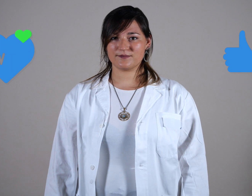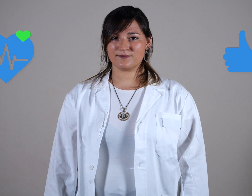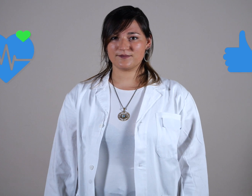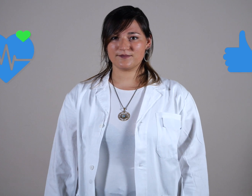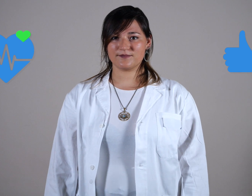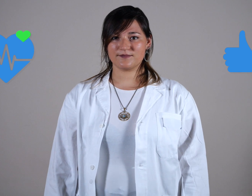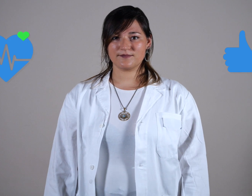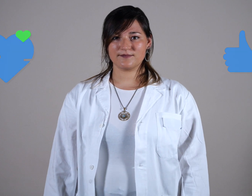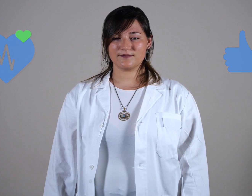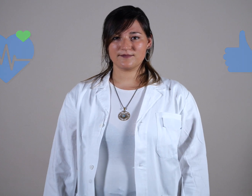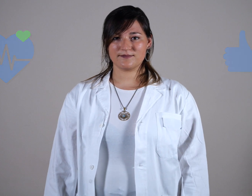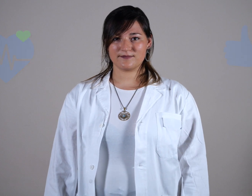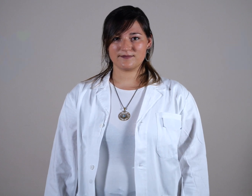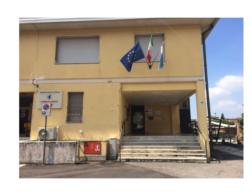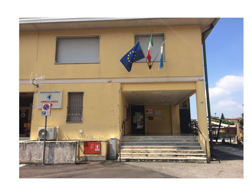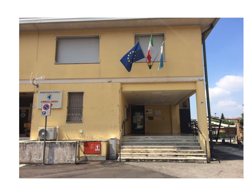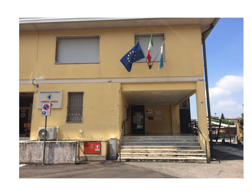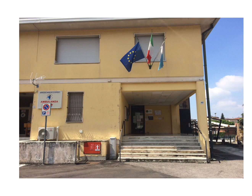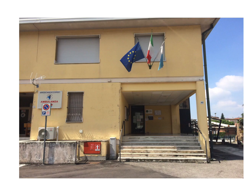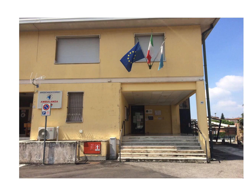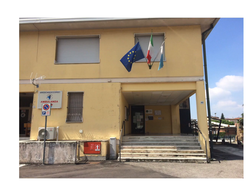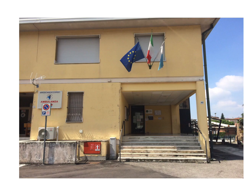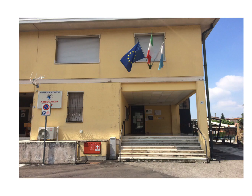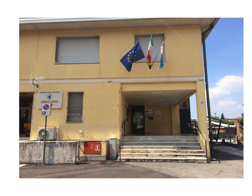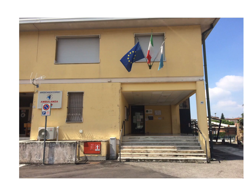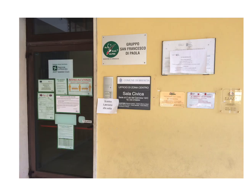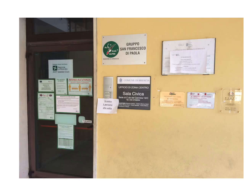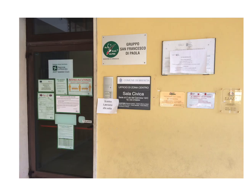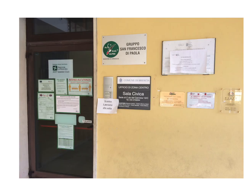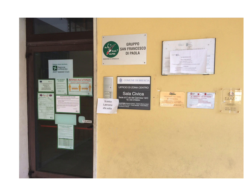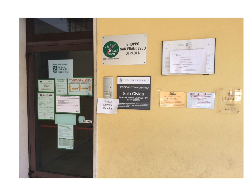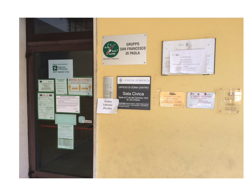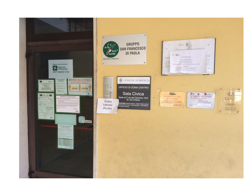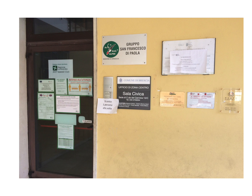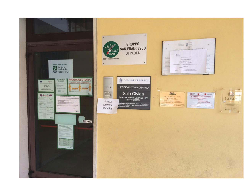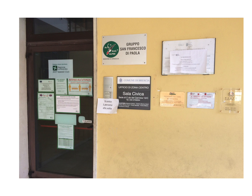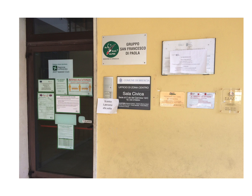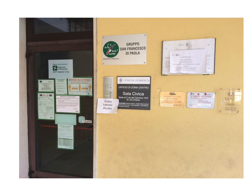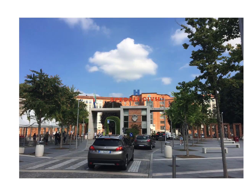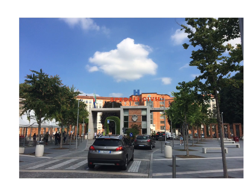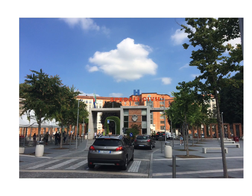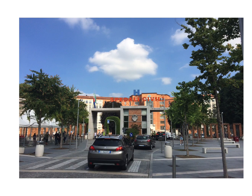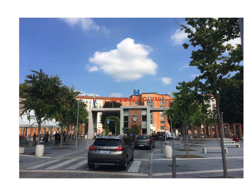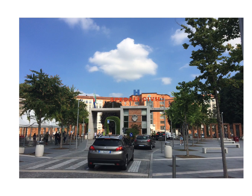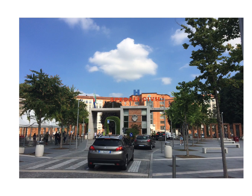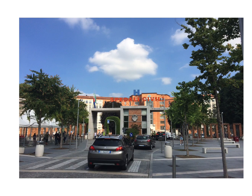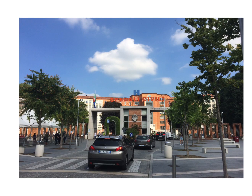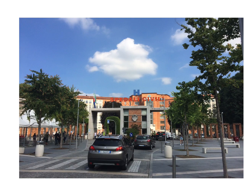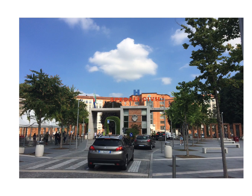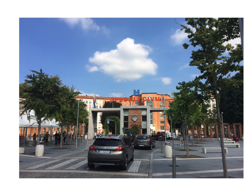কিছু সেবাদানকারী মানুষ, কিছু নির্দিষ্ট প্রতিষ্ঠান এবং কার্যক্রম নিয়ে, এবং এর মূল লক্ষ্য হল জনসাধারণকে শারীরিক এবং মানসিক সেবা